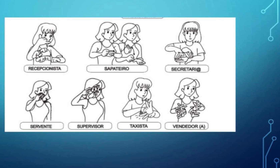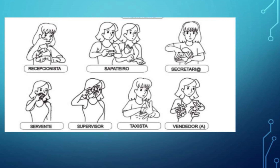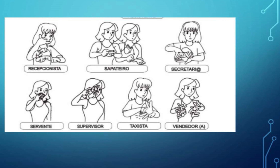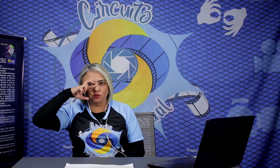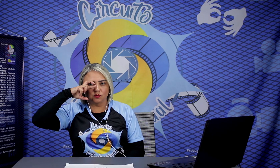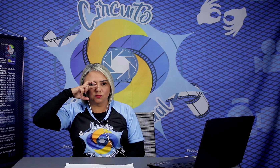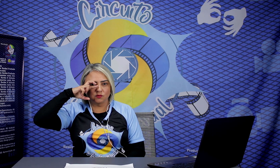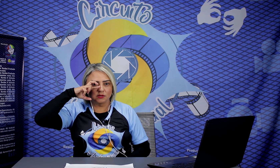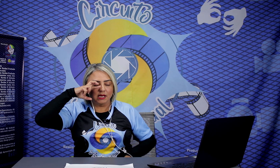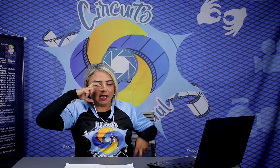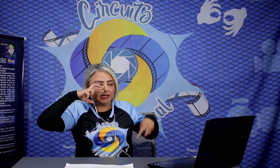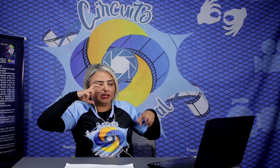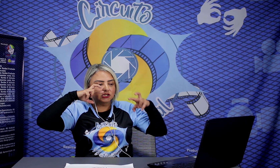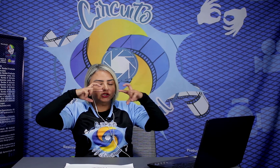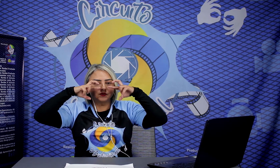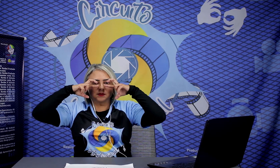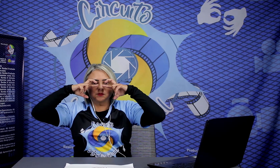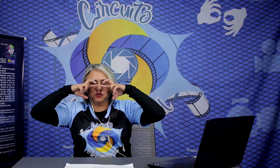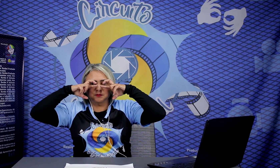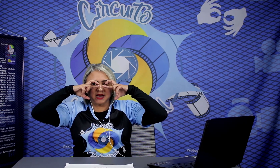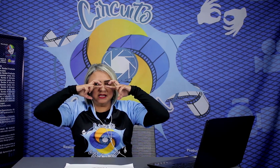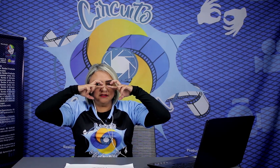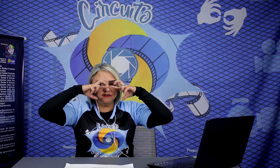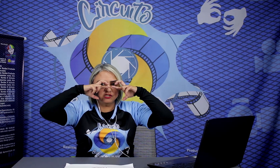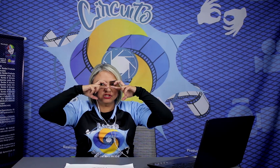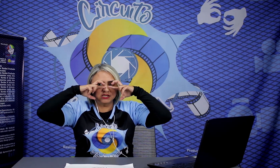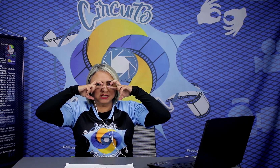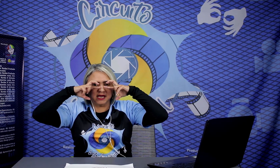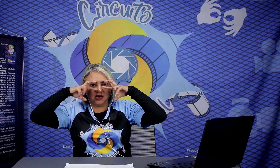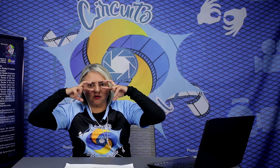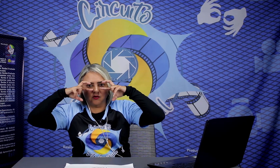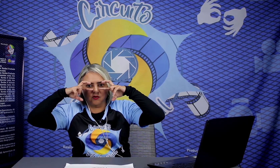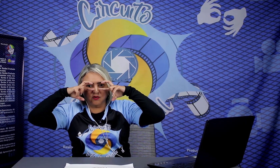Supervisor. Aqui a gente usa muito para investigar, ó.